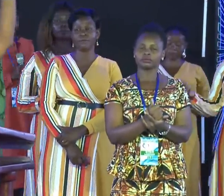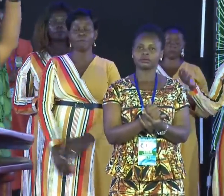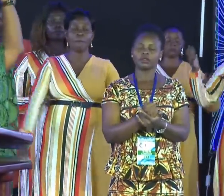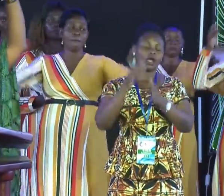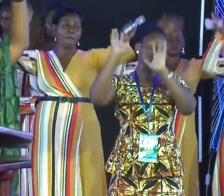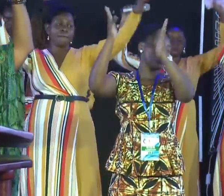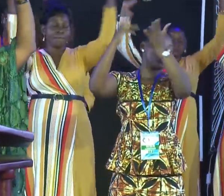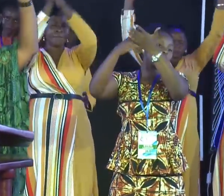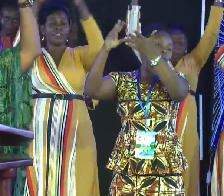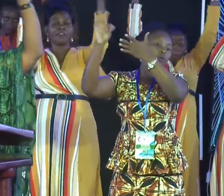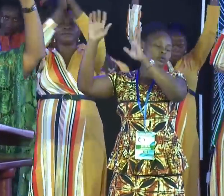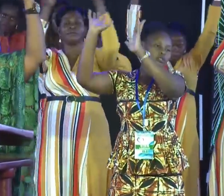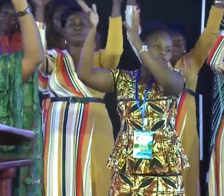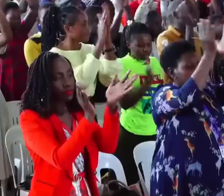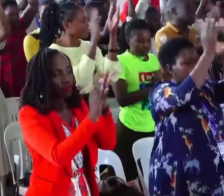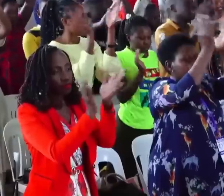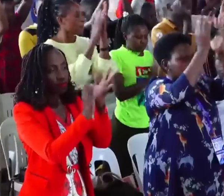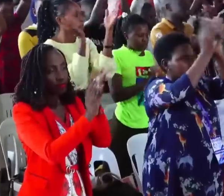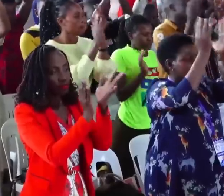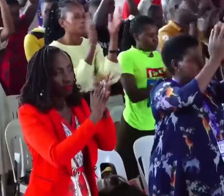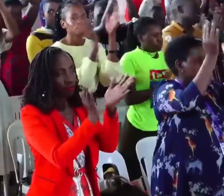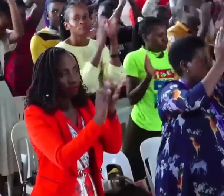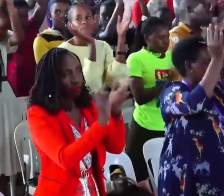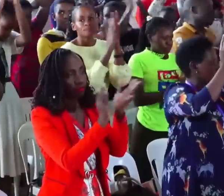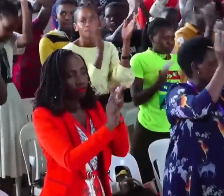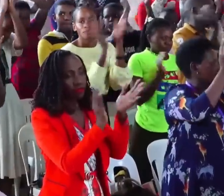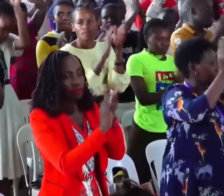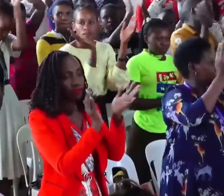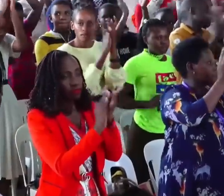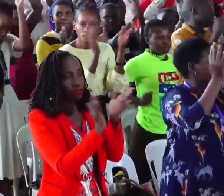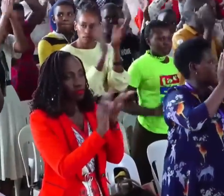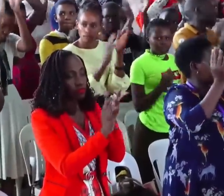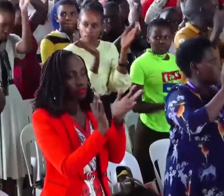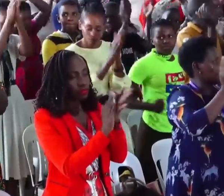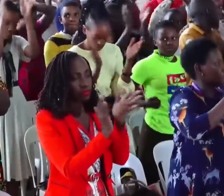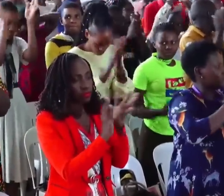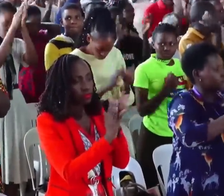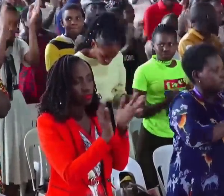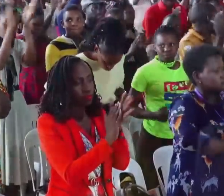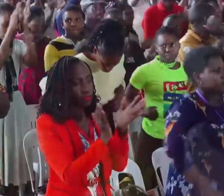Applause unto the Holy Spirit.